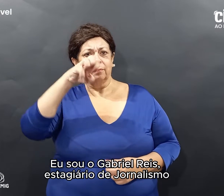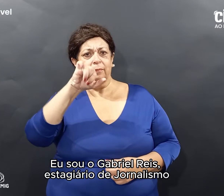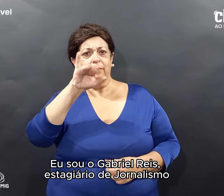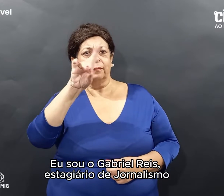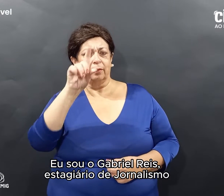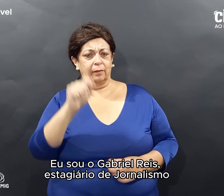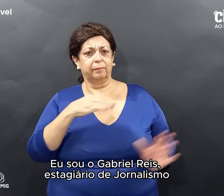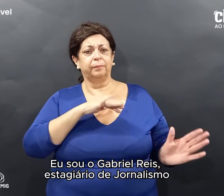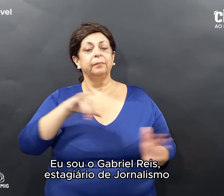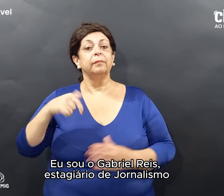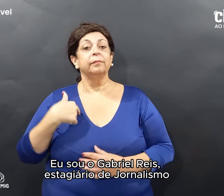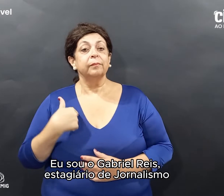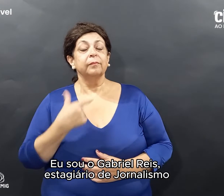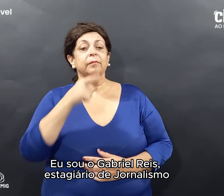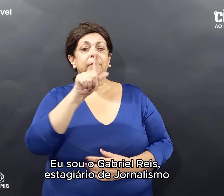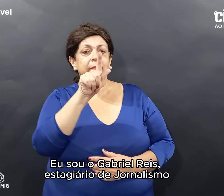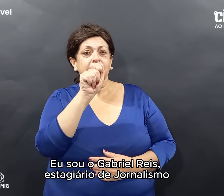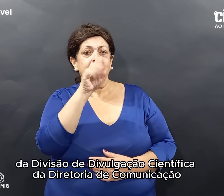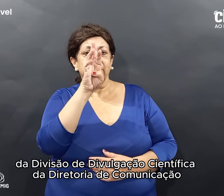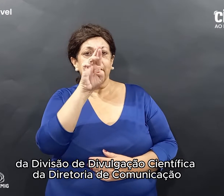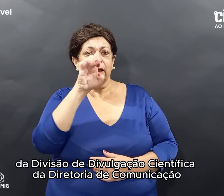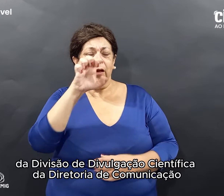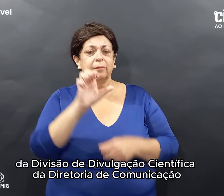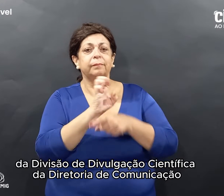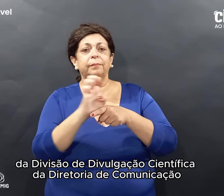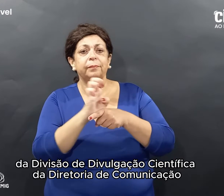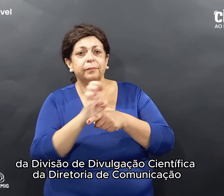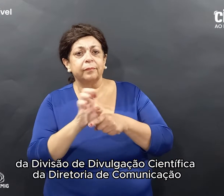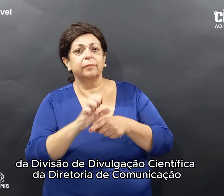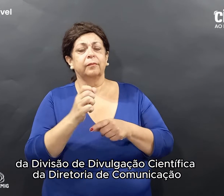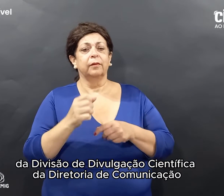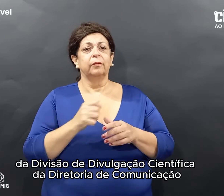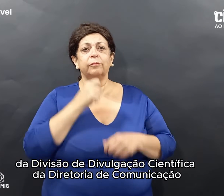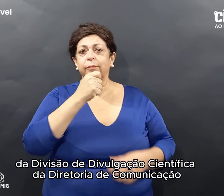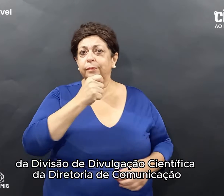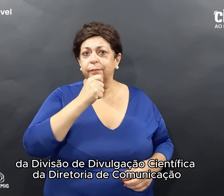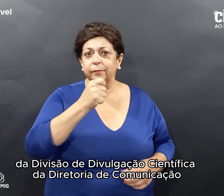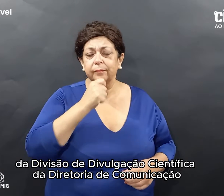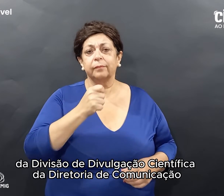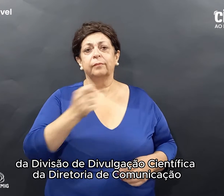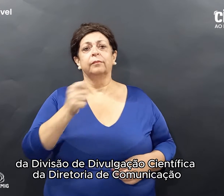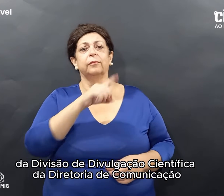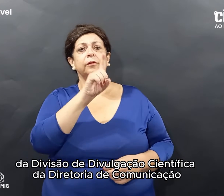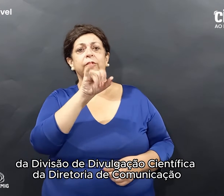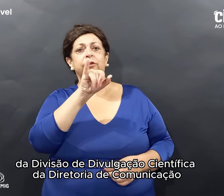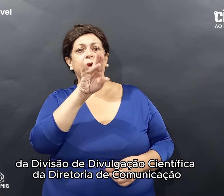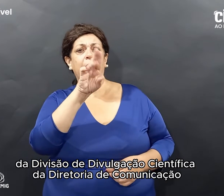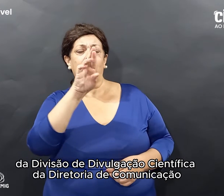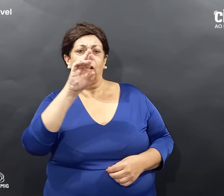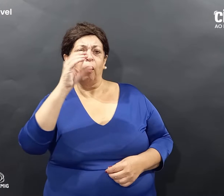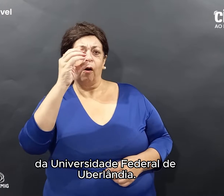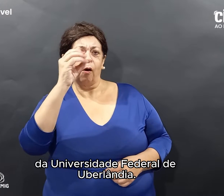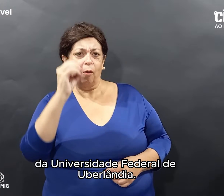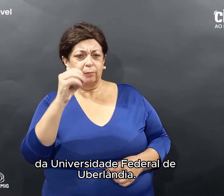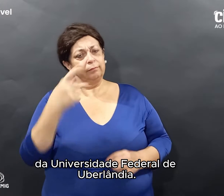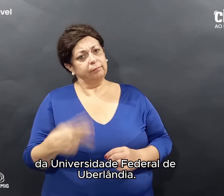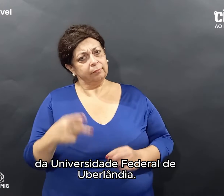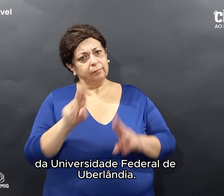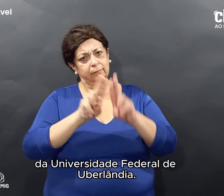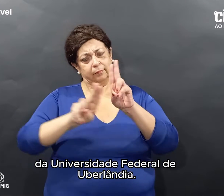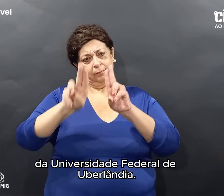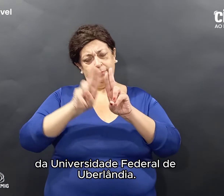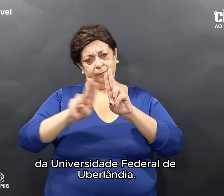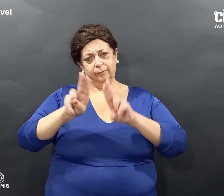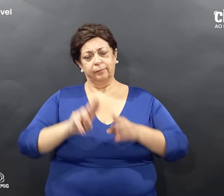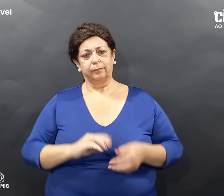Eu sou o Gabriel Reis, estagiário de jornalismo da Divisão de Divulgação Científica da Diretoria de Comunicação da Universidade